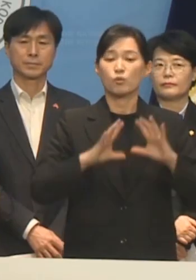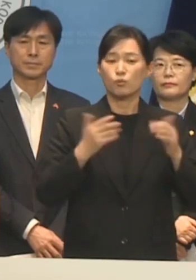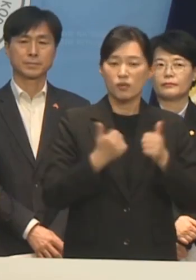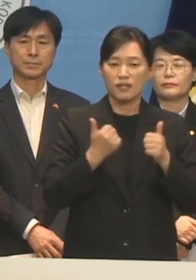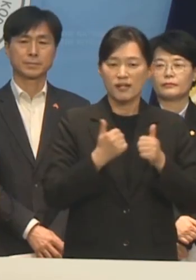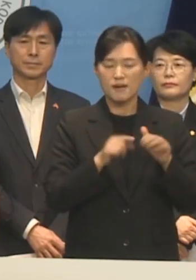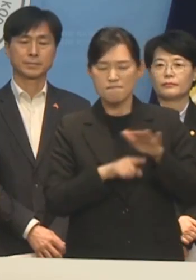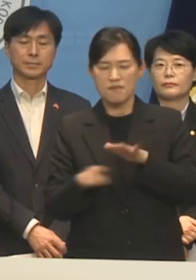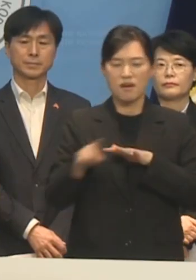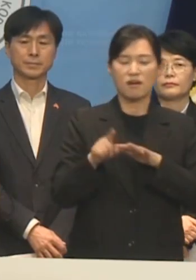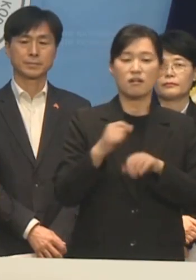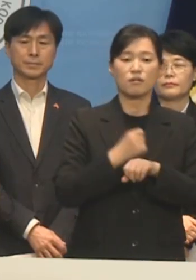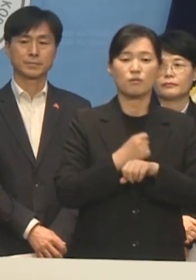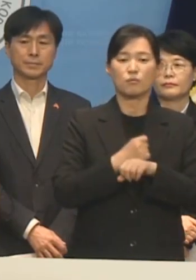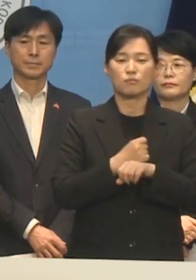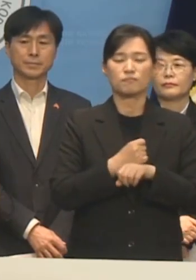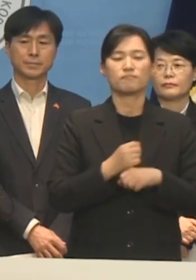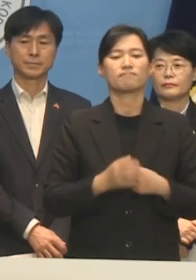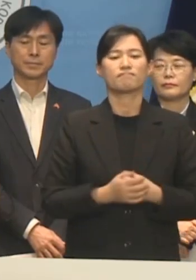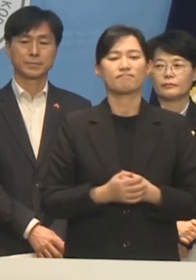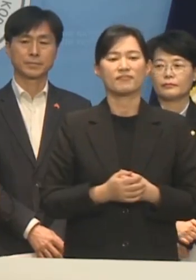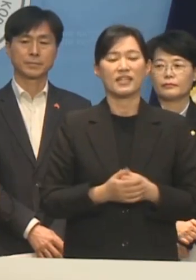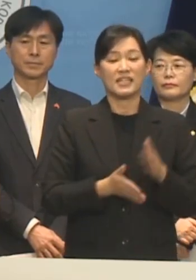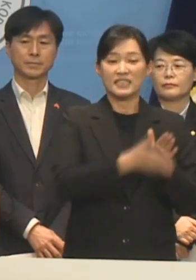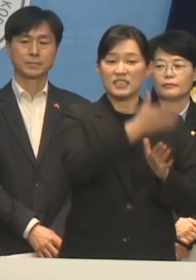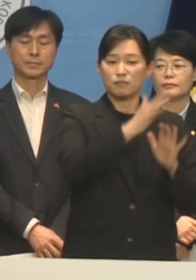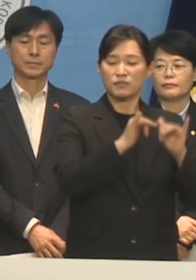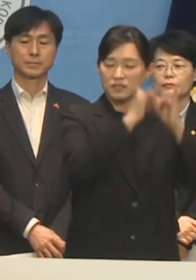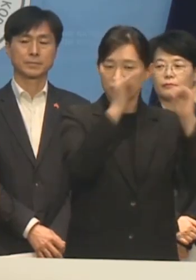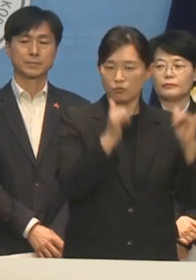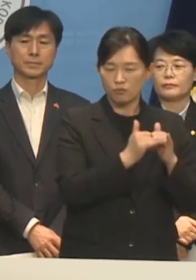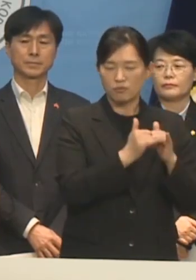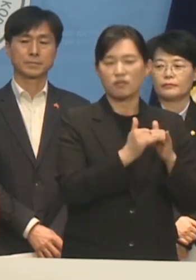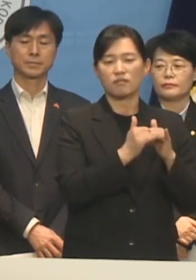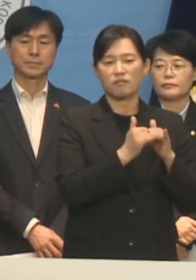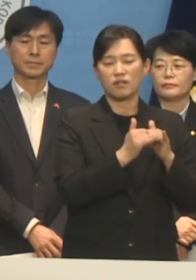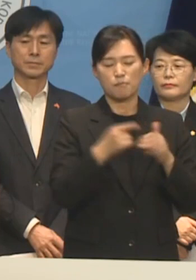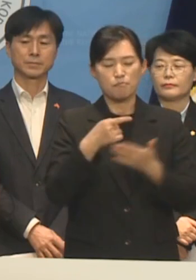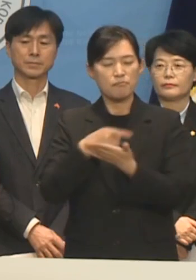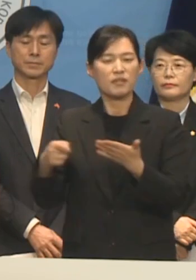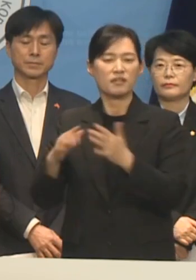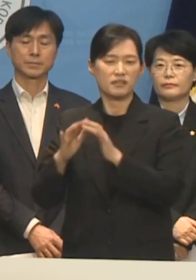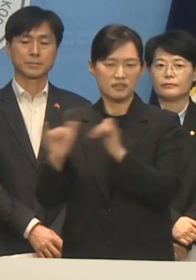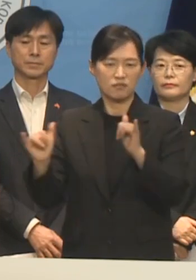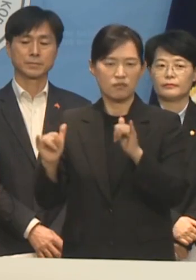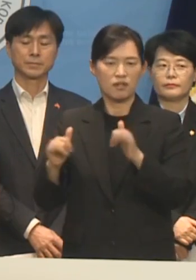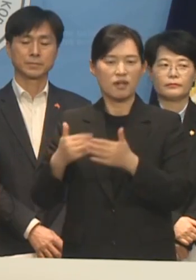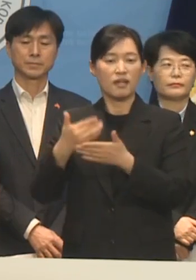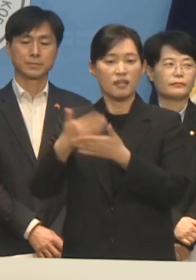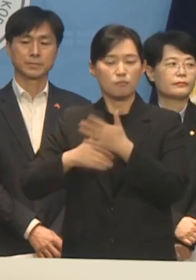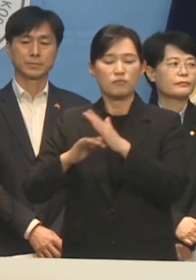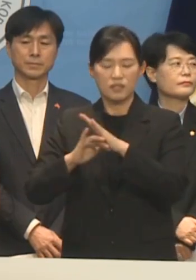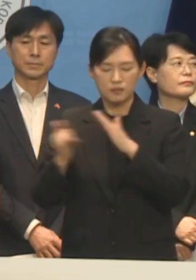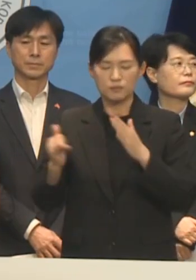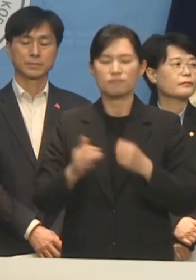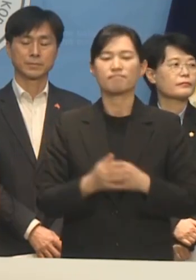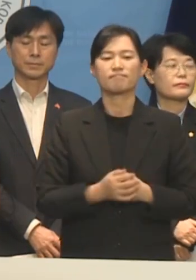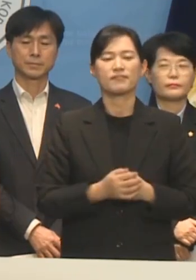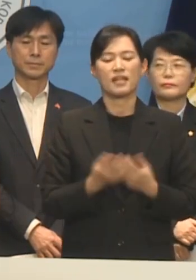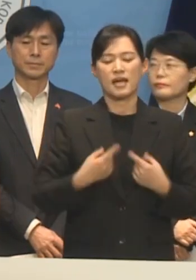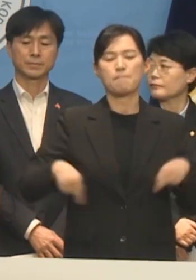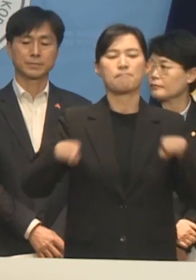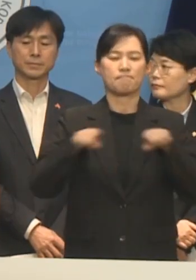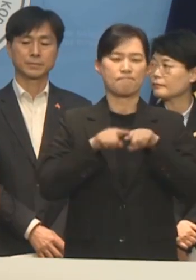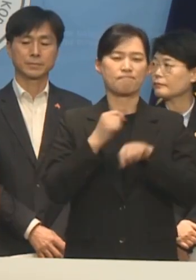국회가 앞장서고 저희 시민사회와 피해자와 유가족을